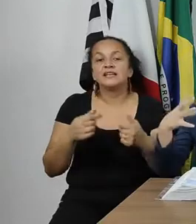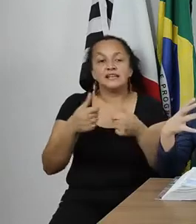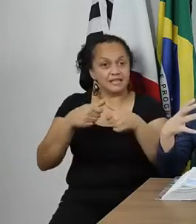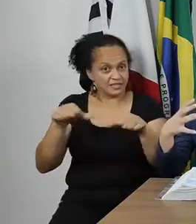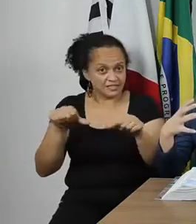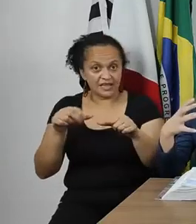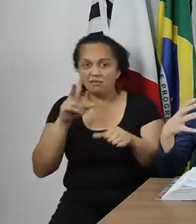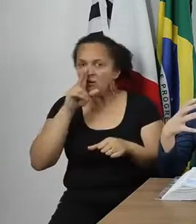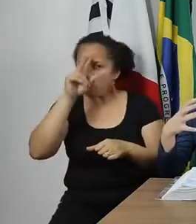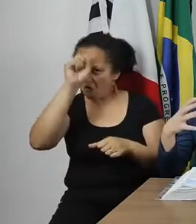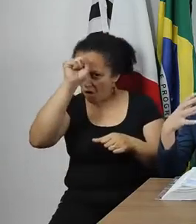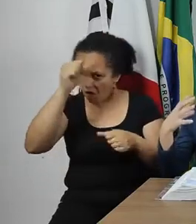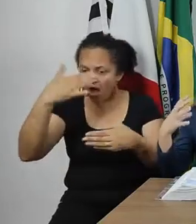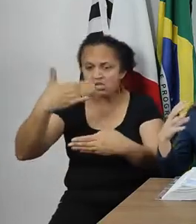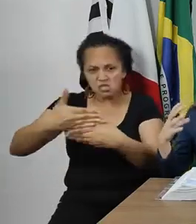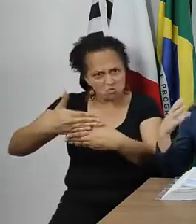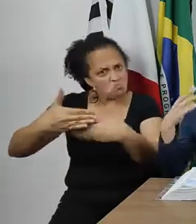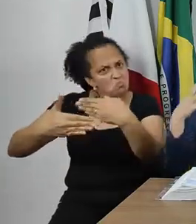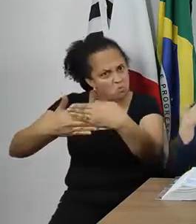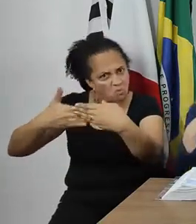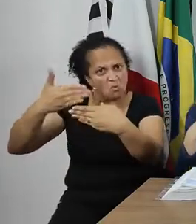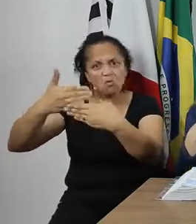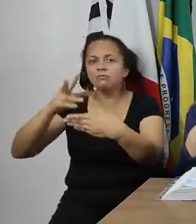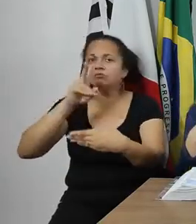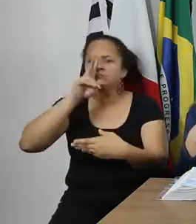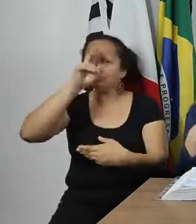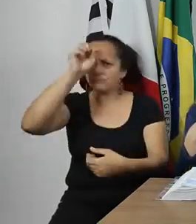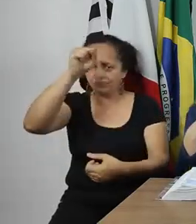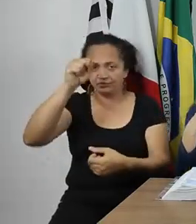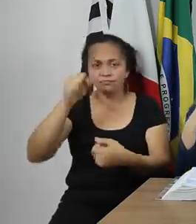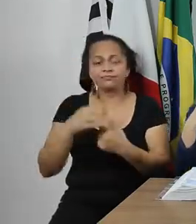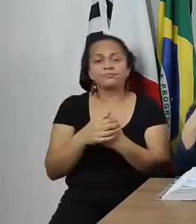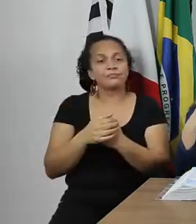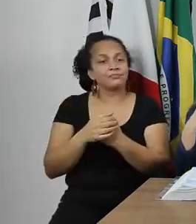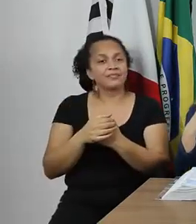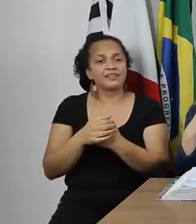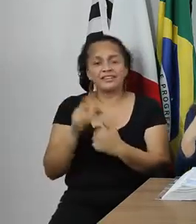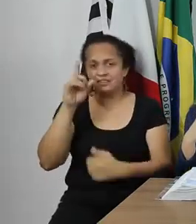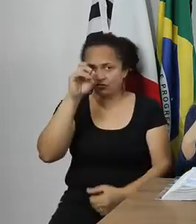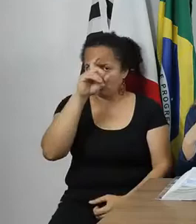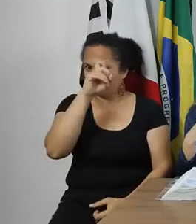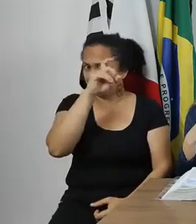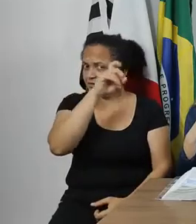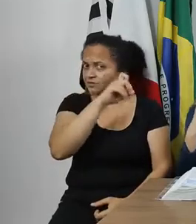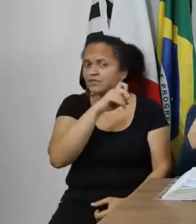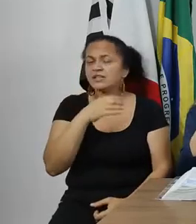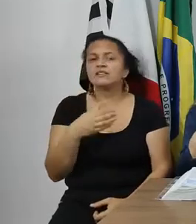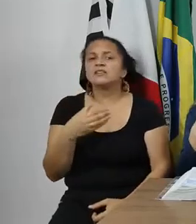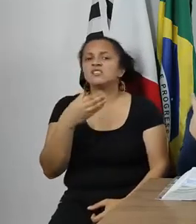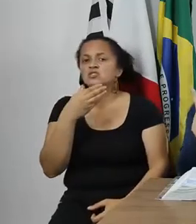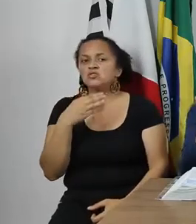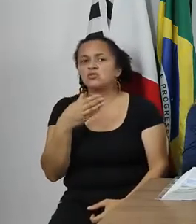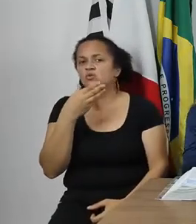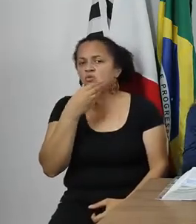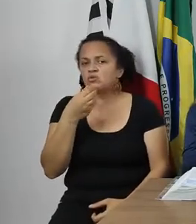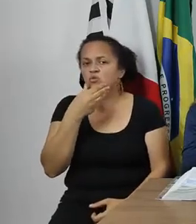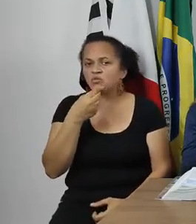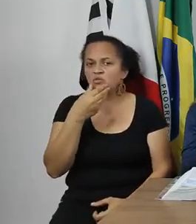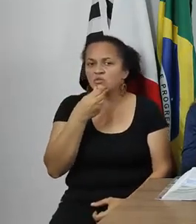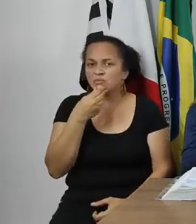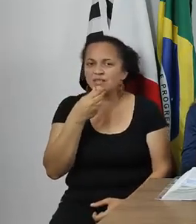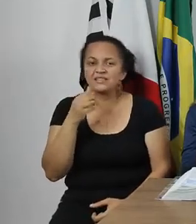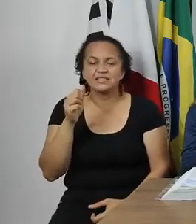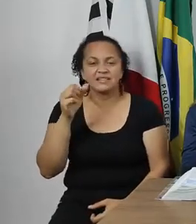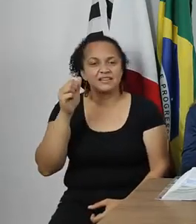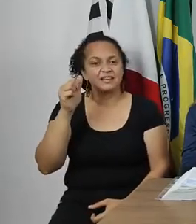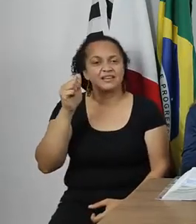nas muralhas. Eles estavam fortalecidos lá dentro. E seria muito difícil para os assírios conseguirem invadir. Então